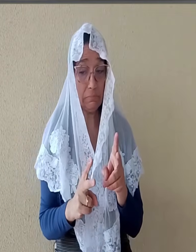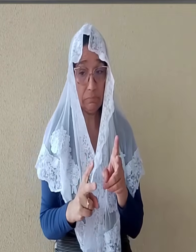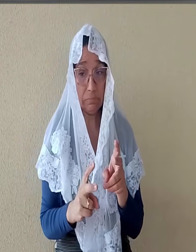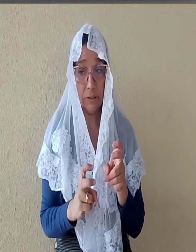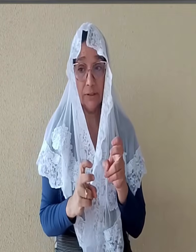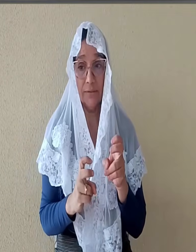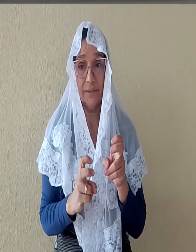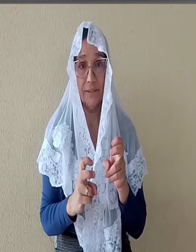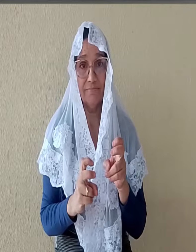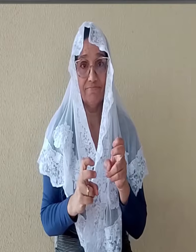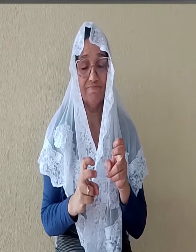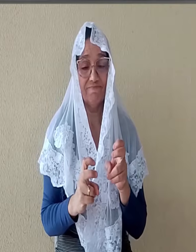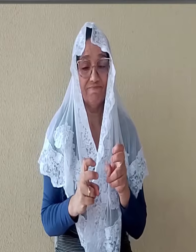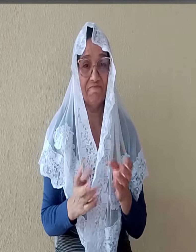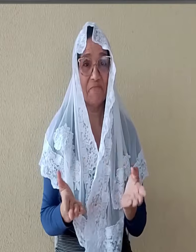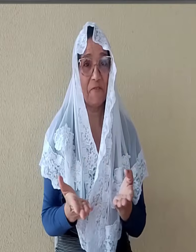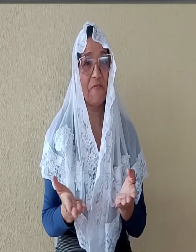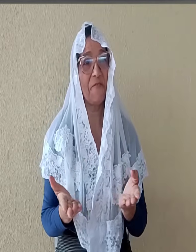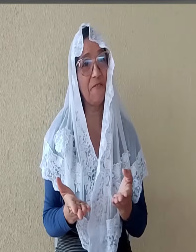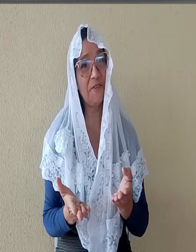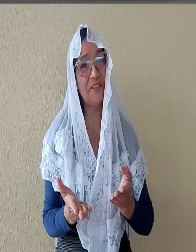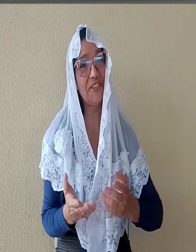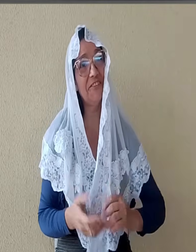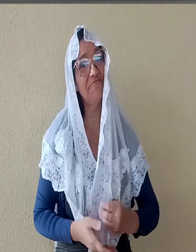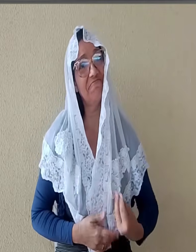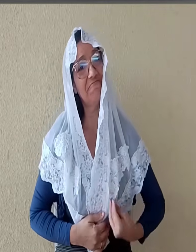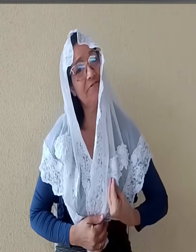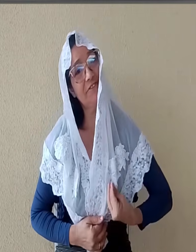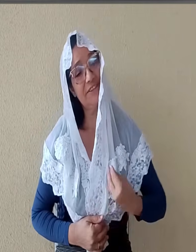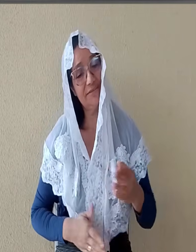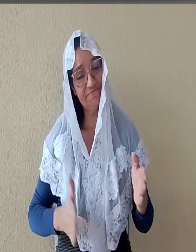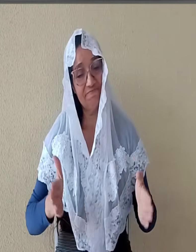anos, tantas lutas,